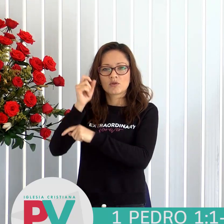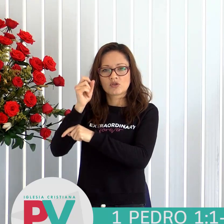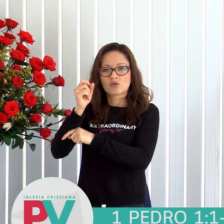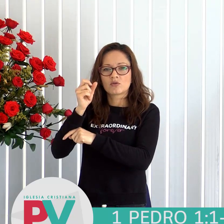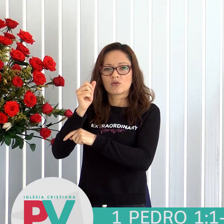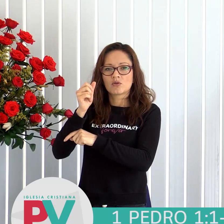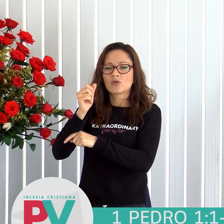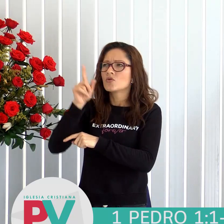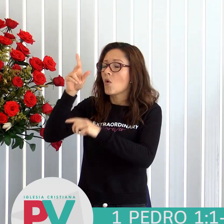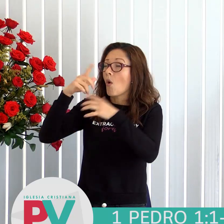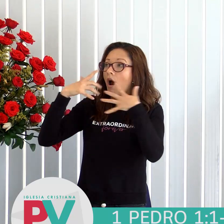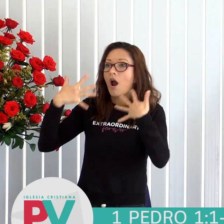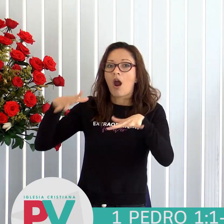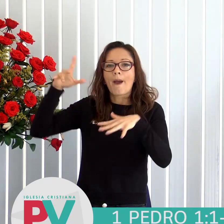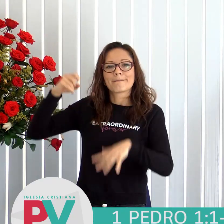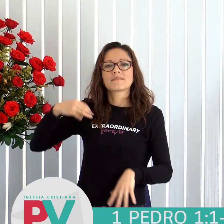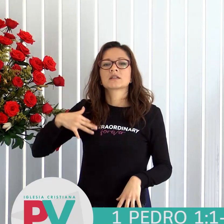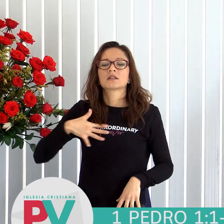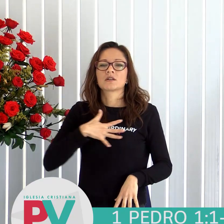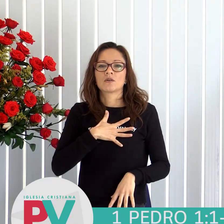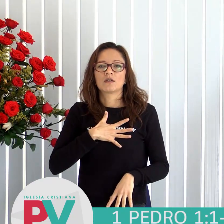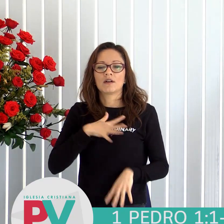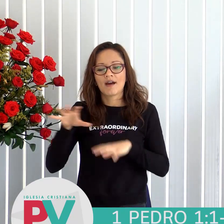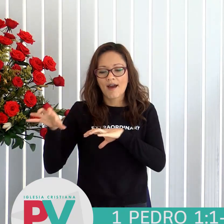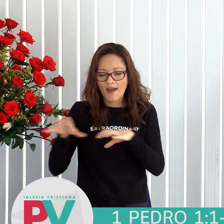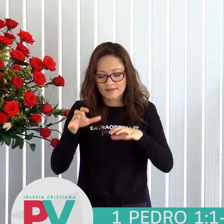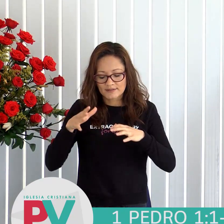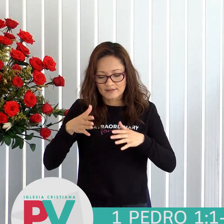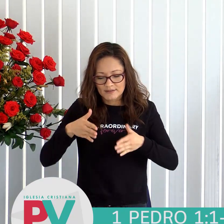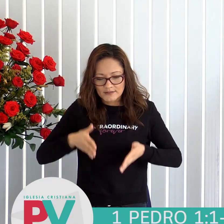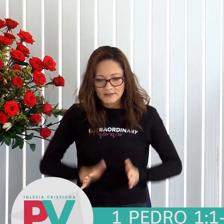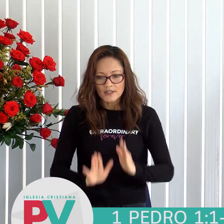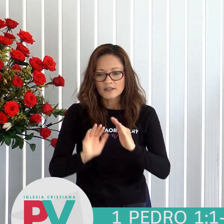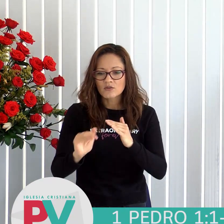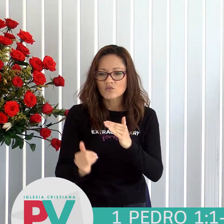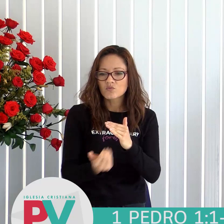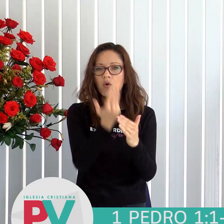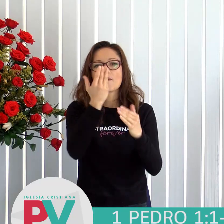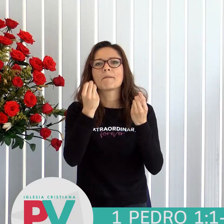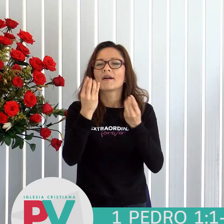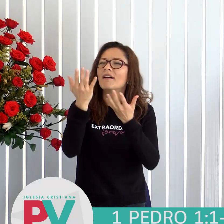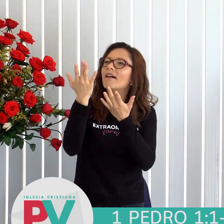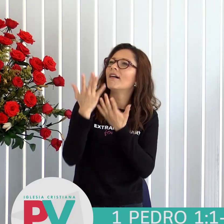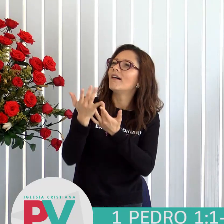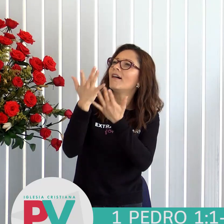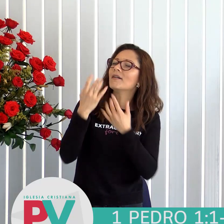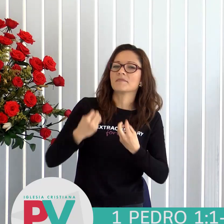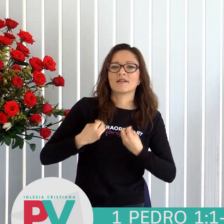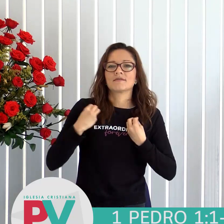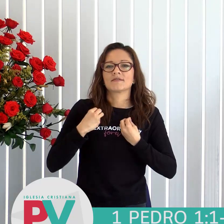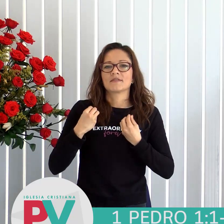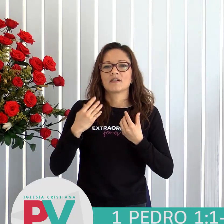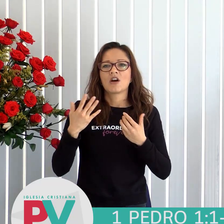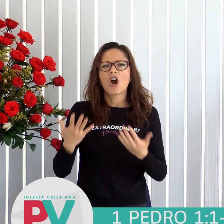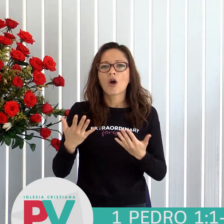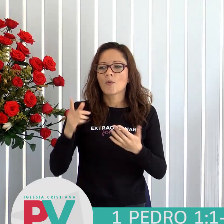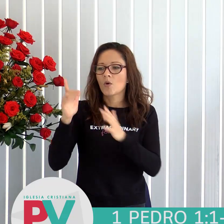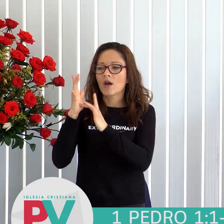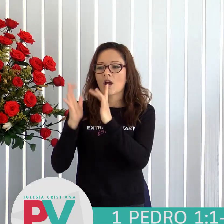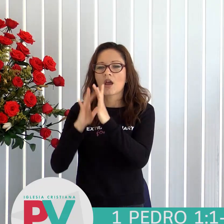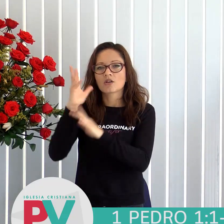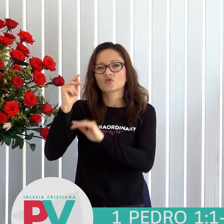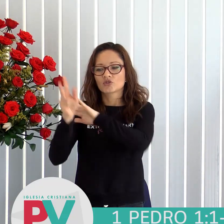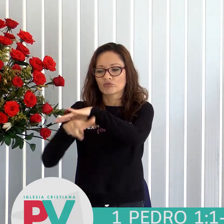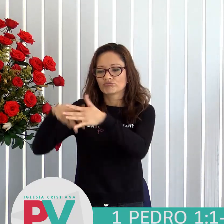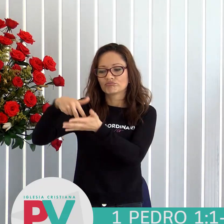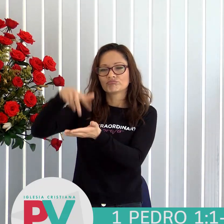su grande misericordia nos hizo renacer para una esperanza viva por la resurrección de Jesucristo